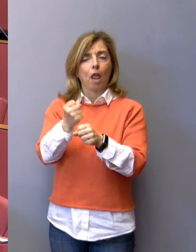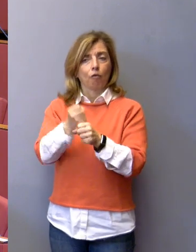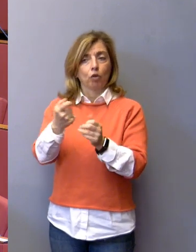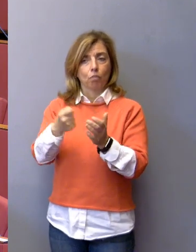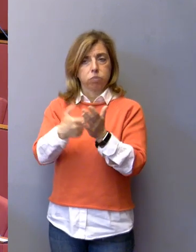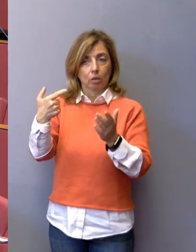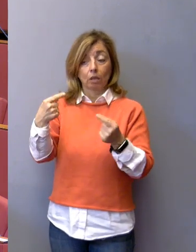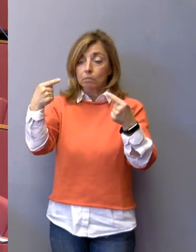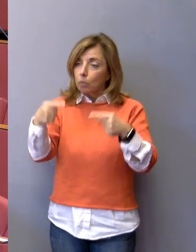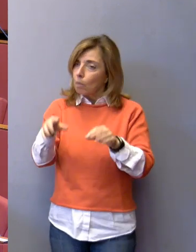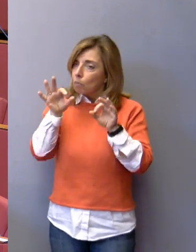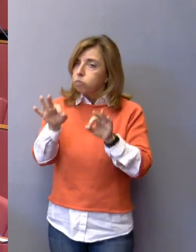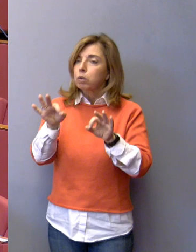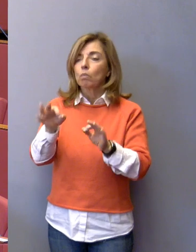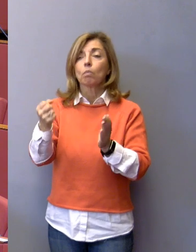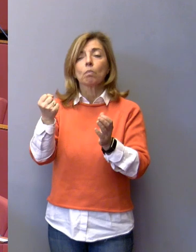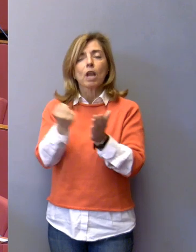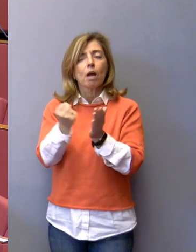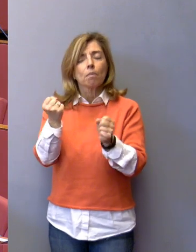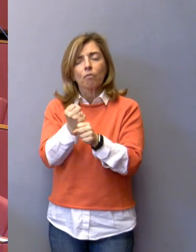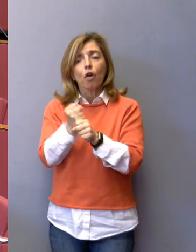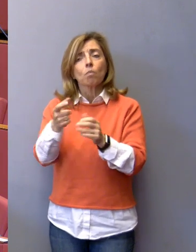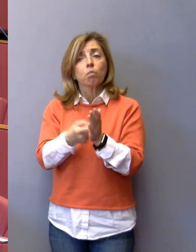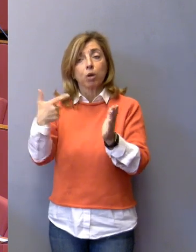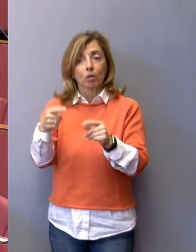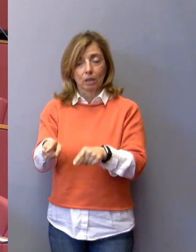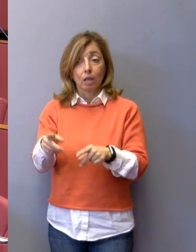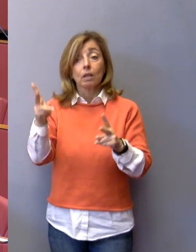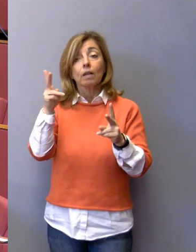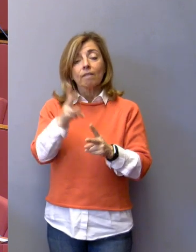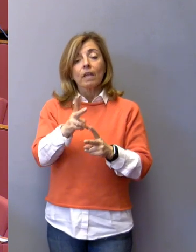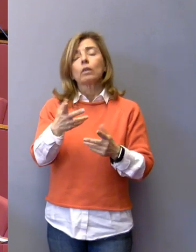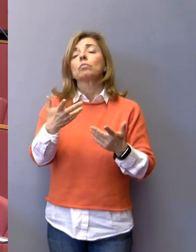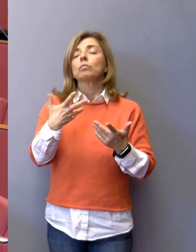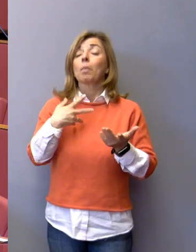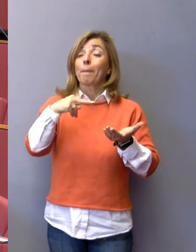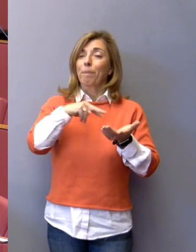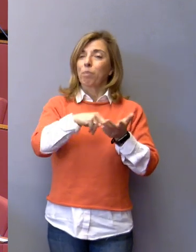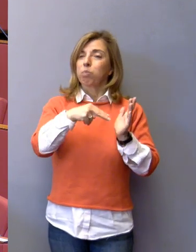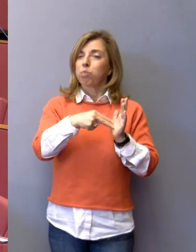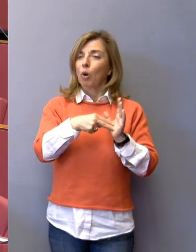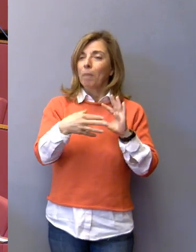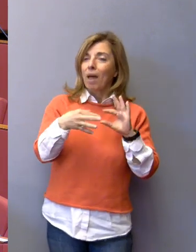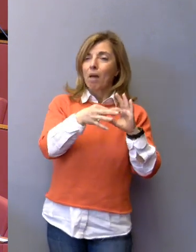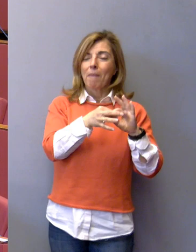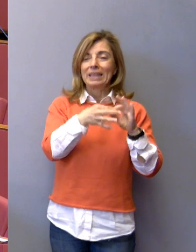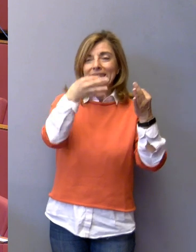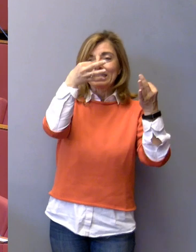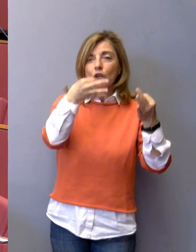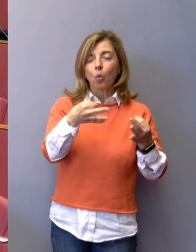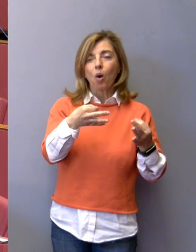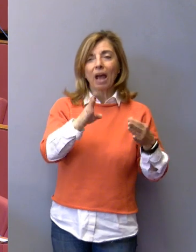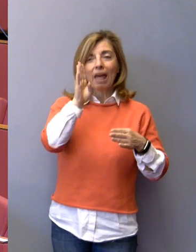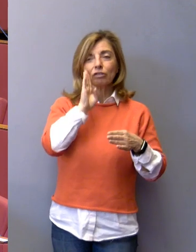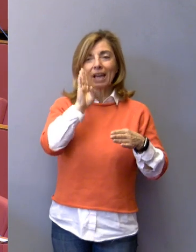perché dicevo oltre al dato di sicurezza idrogeologica per la nostra città c'è che non è